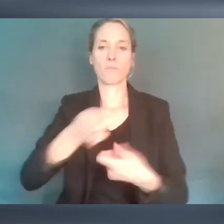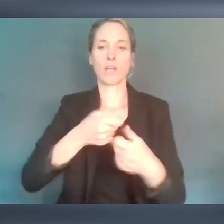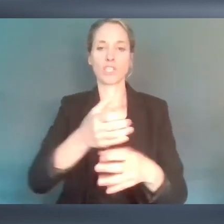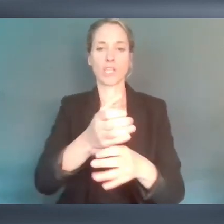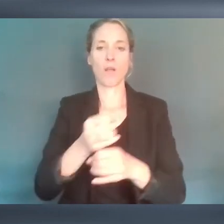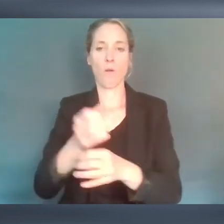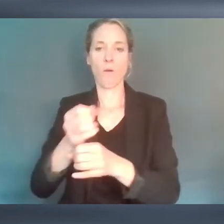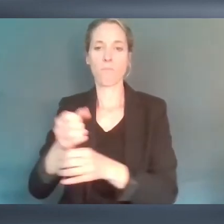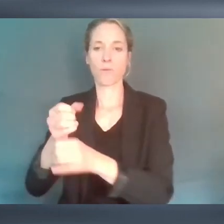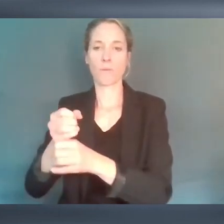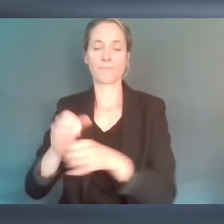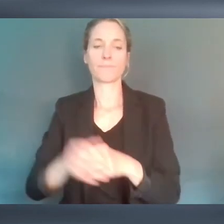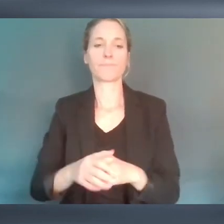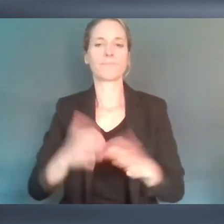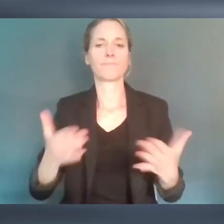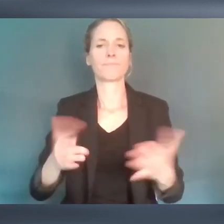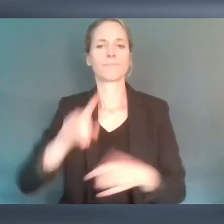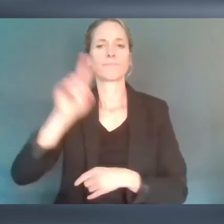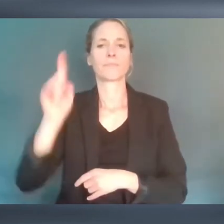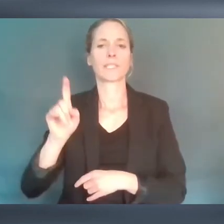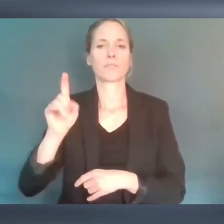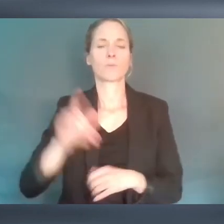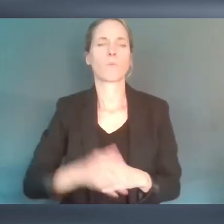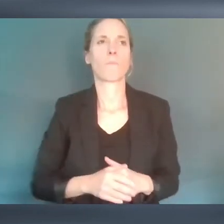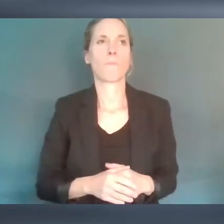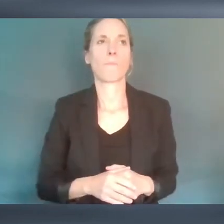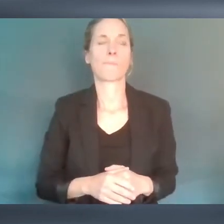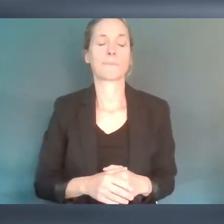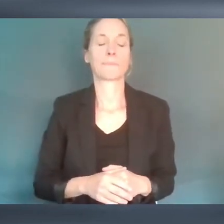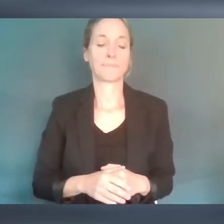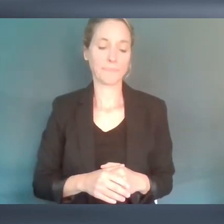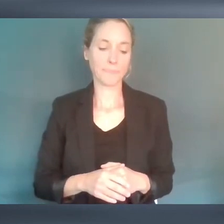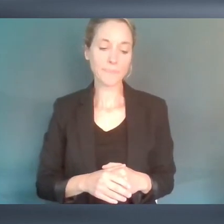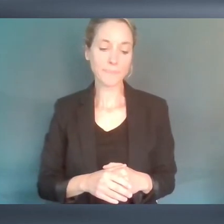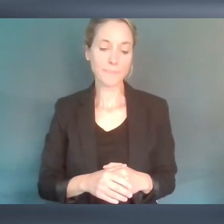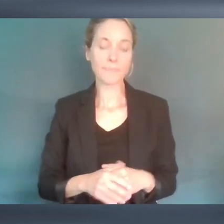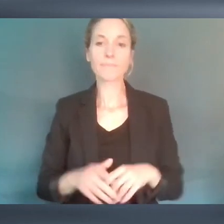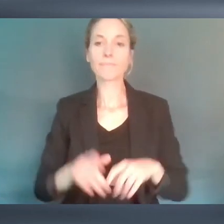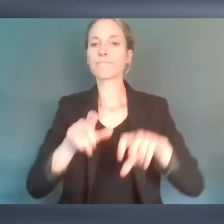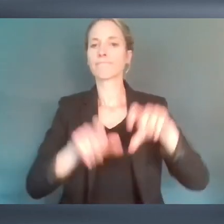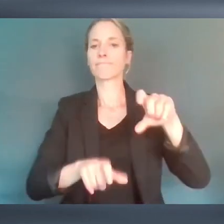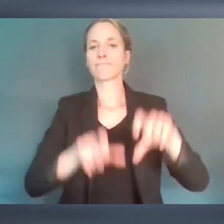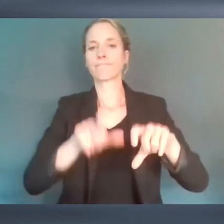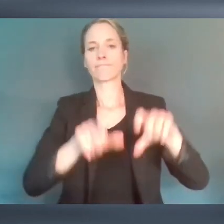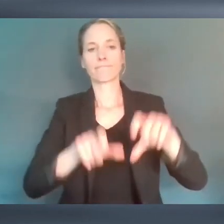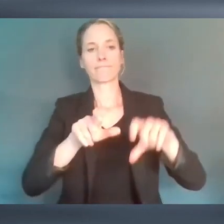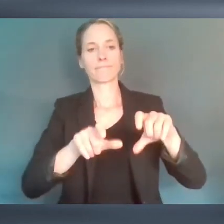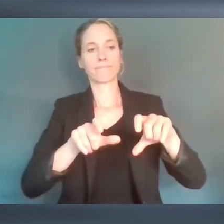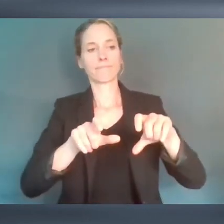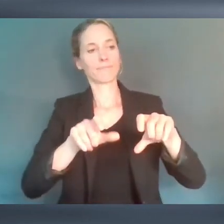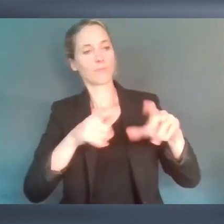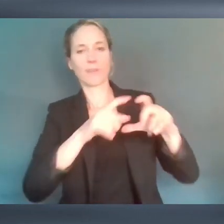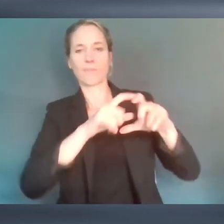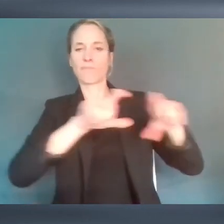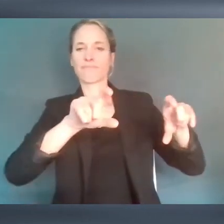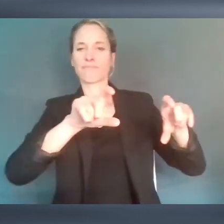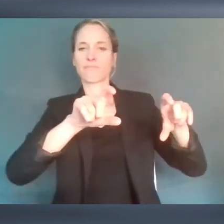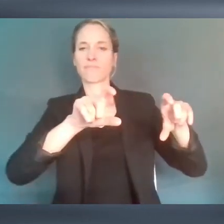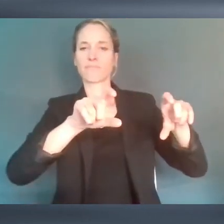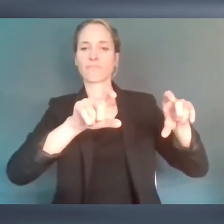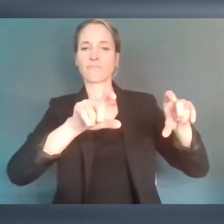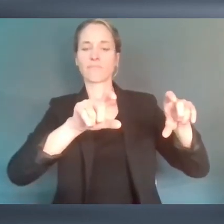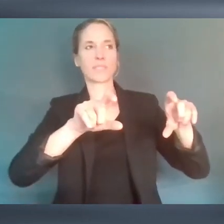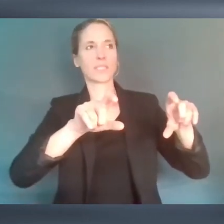question, c'est est-ce qu'il y a une place pour ceux et celles considérés comme pas assez en forme, ou pas assez